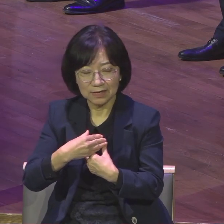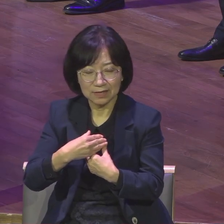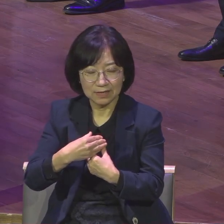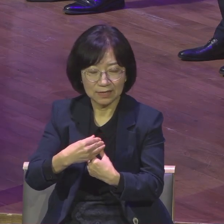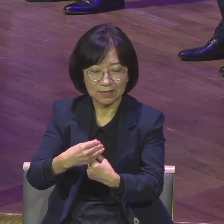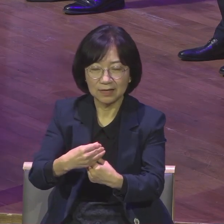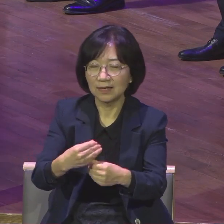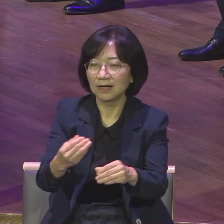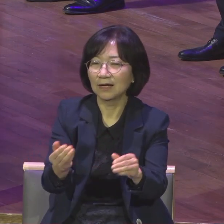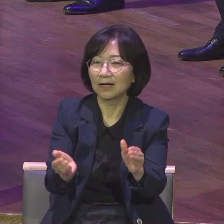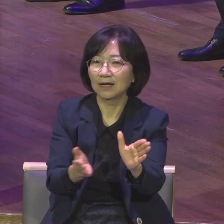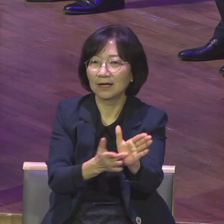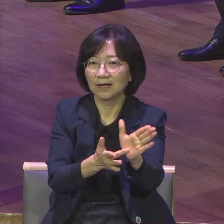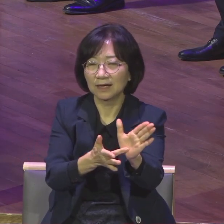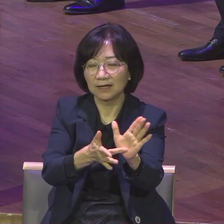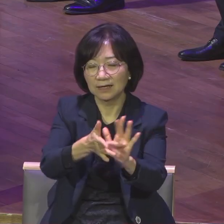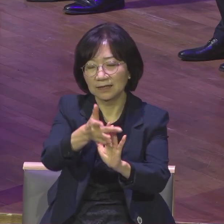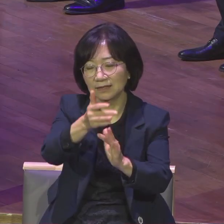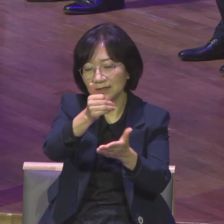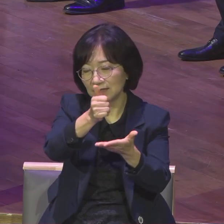안심하라.